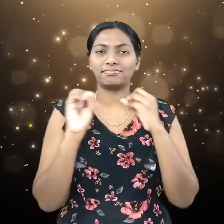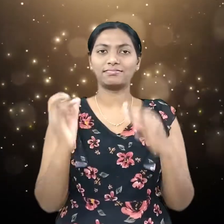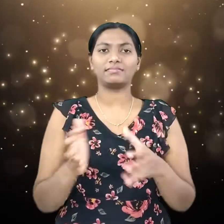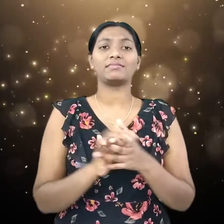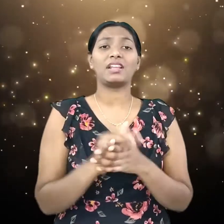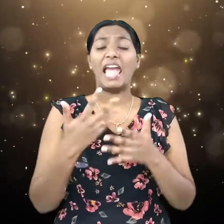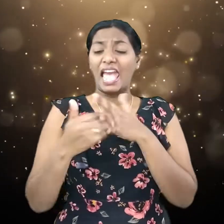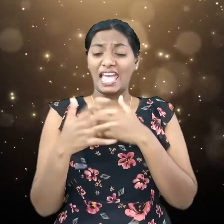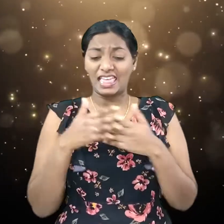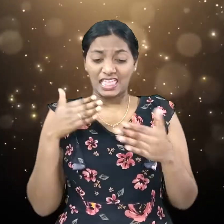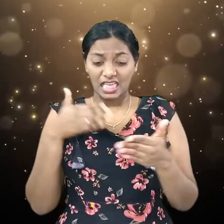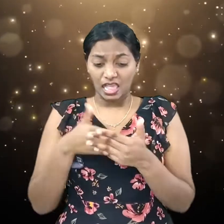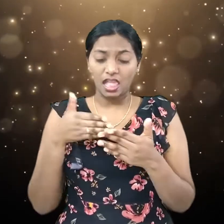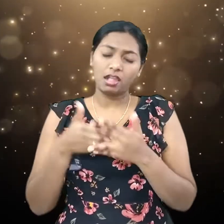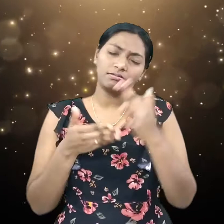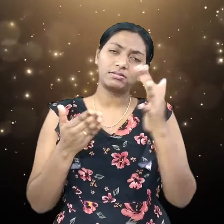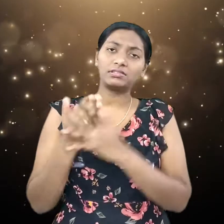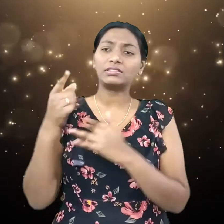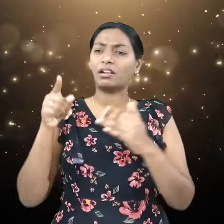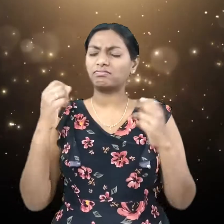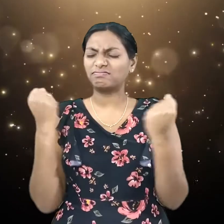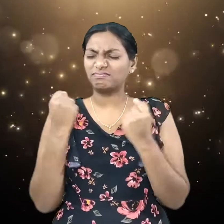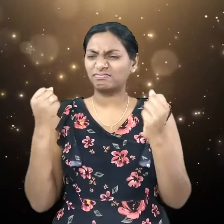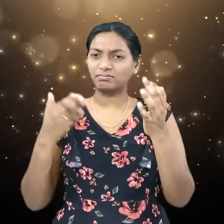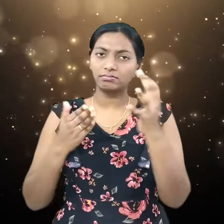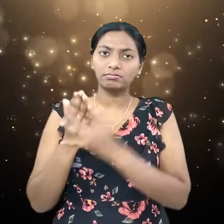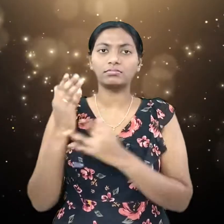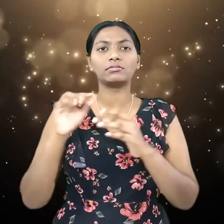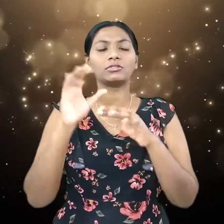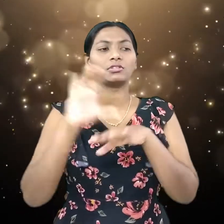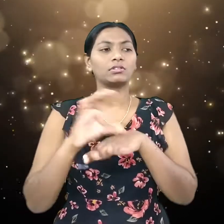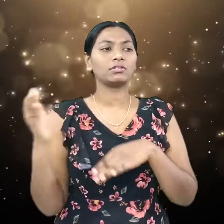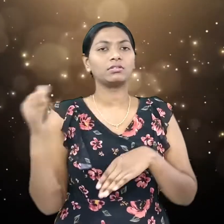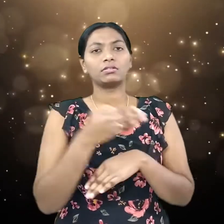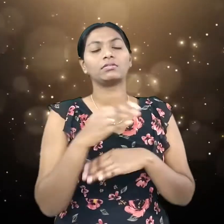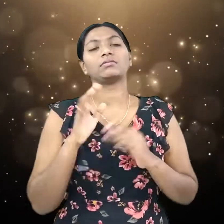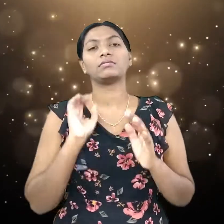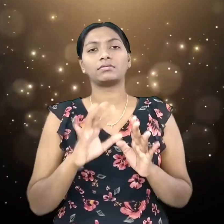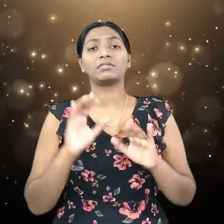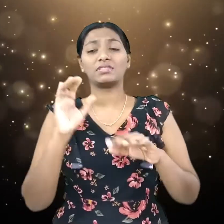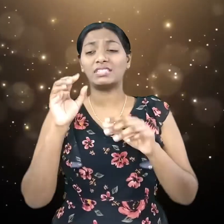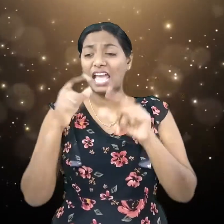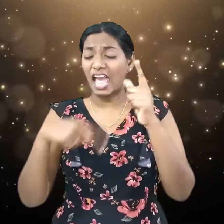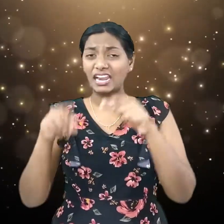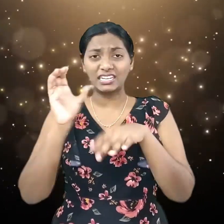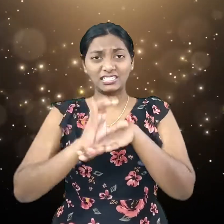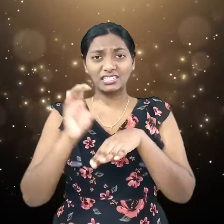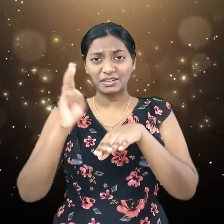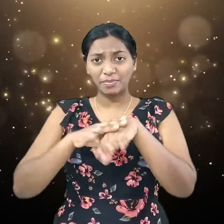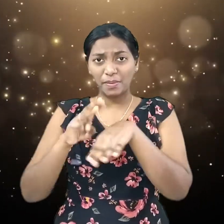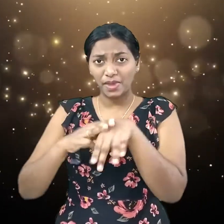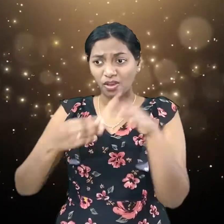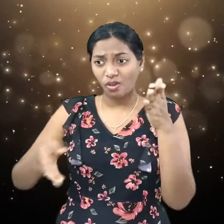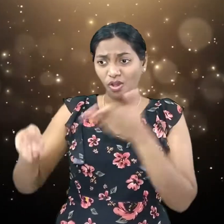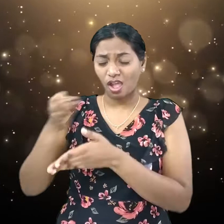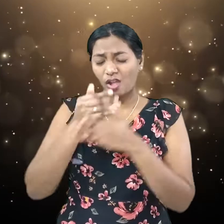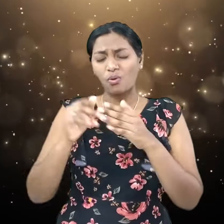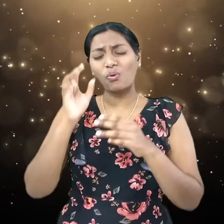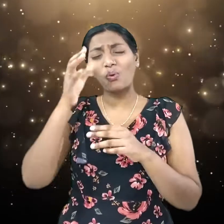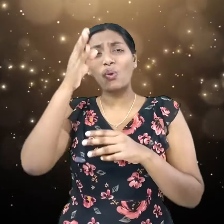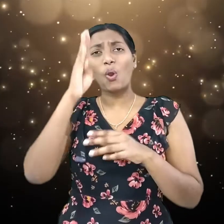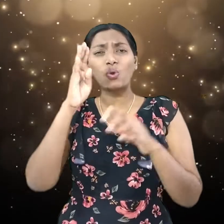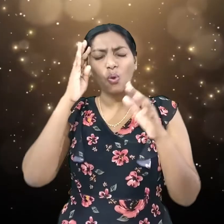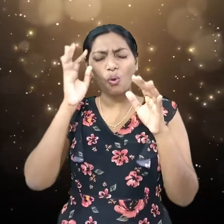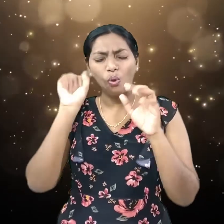परिस्थितियों के बावजूद जिनका वे सामना करते। वो धन्यवाद अबिता परमेश्वर, अपने हर मेंबर्स के जीवन में परमेश्वर